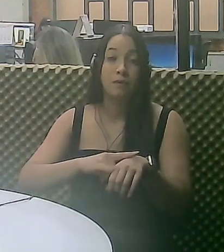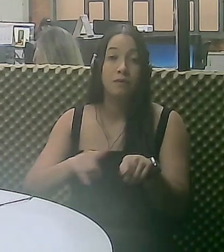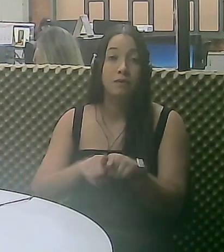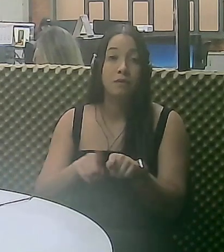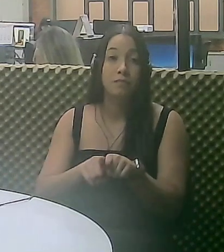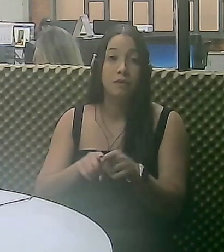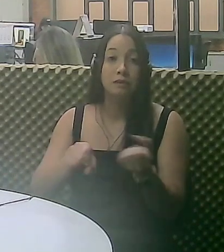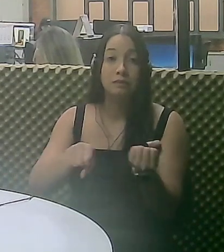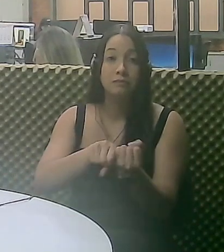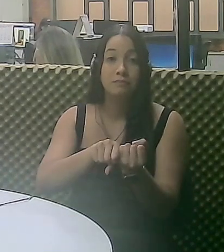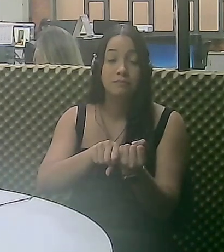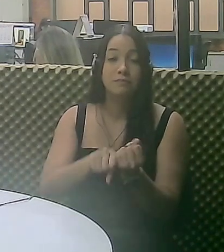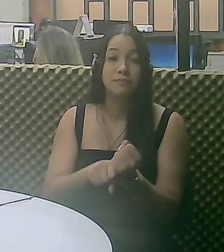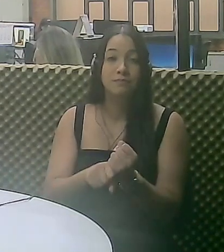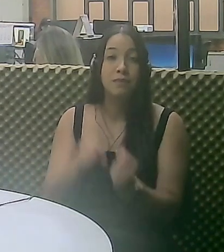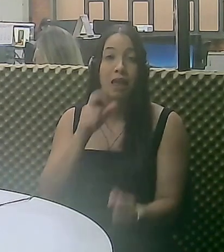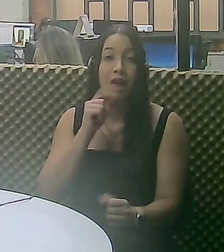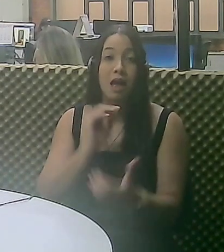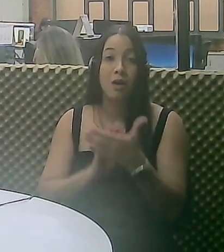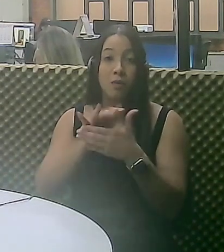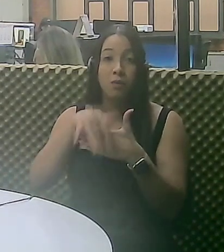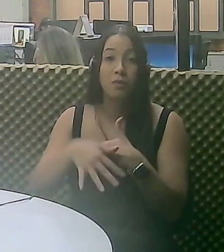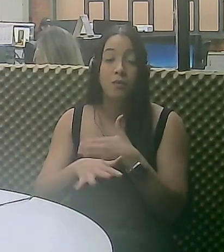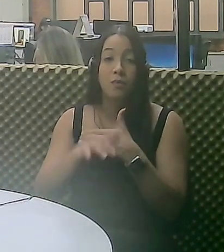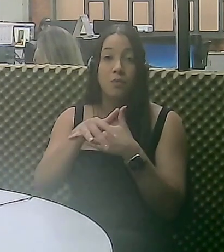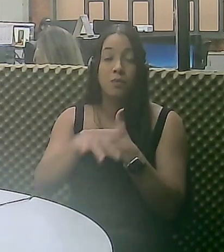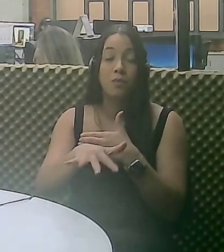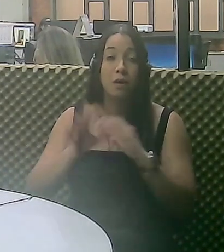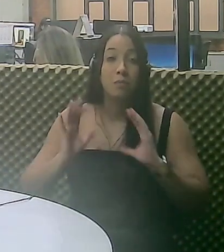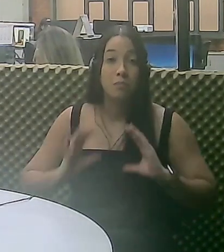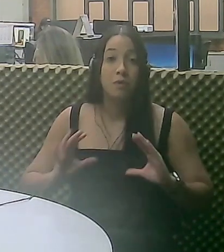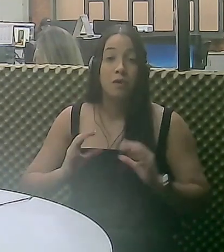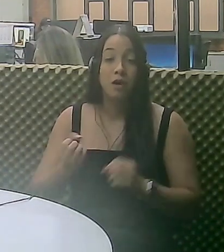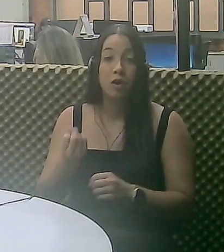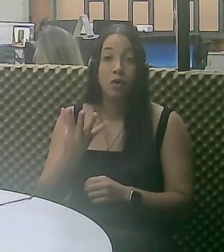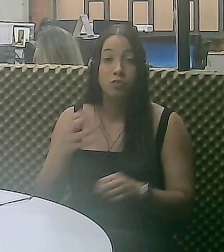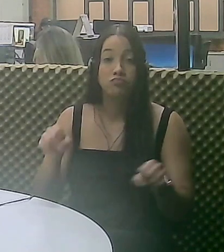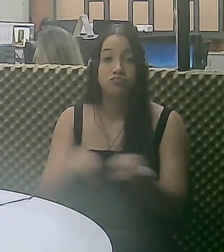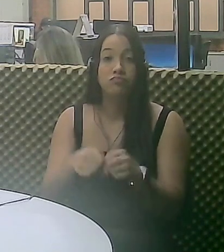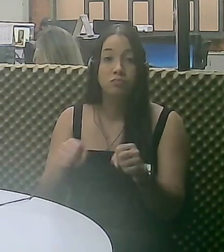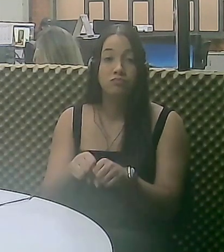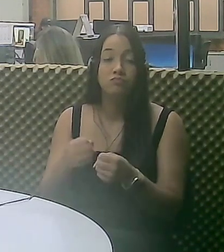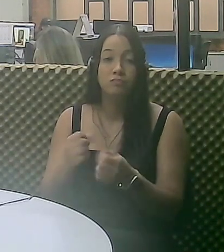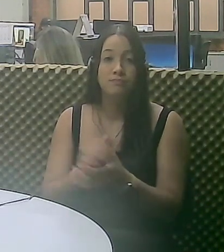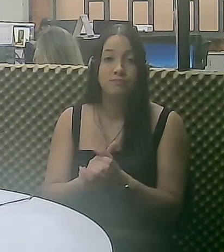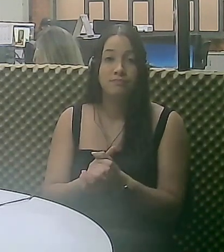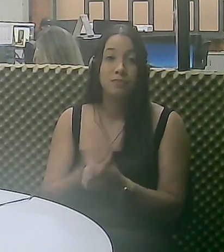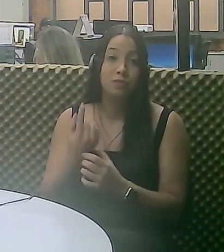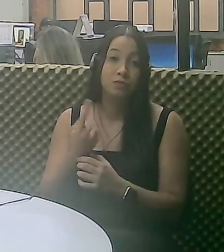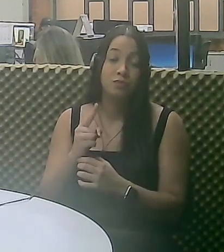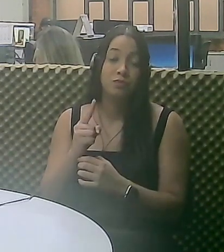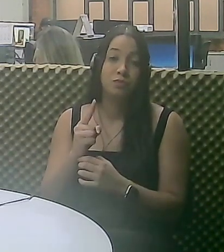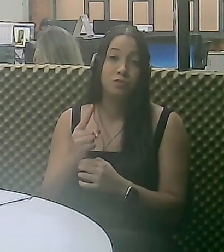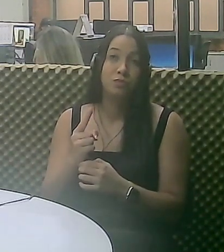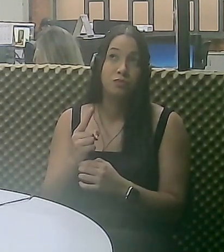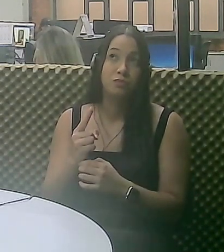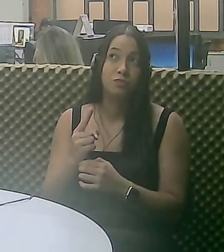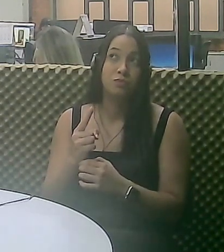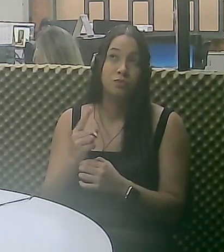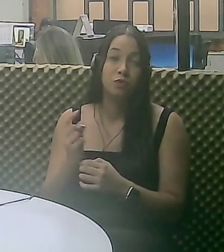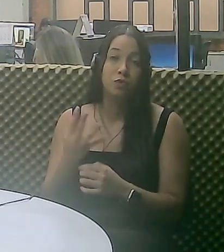de cabos. A fonte d'água da praça ainda teve seus refletores e cabos comprometidos. E por último,